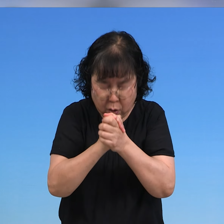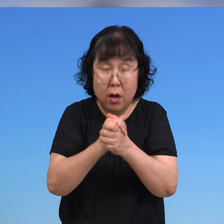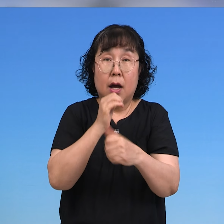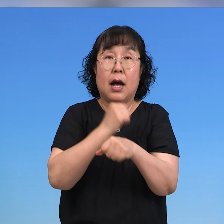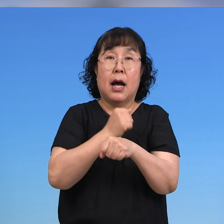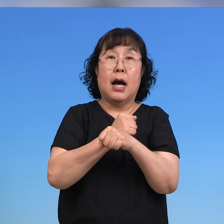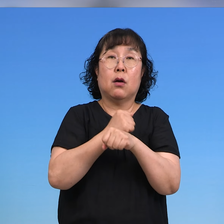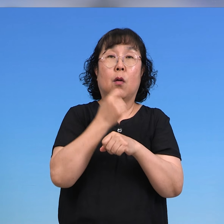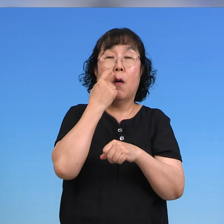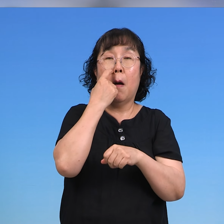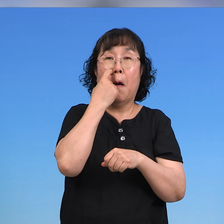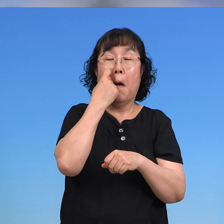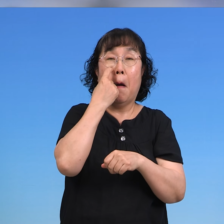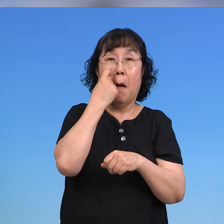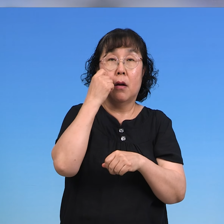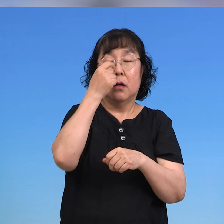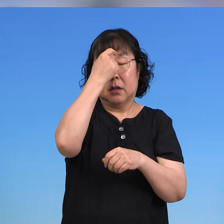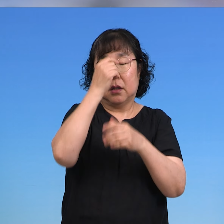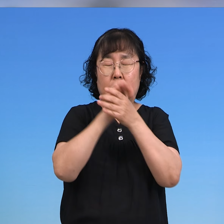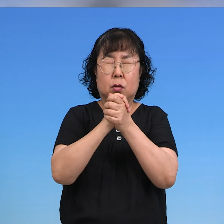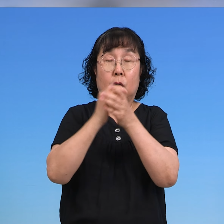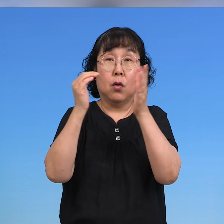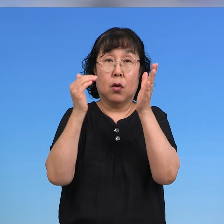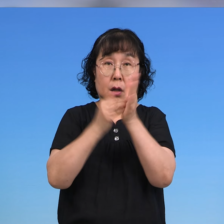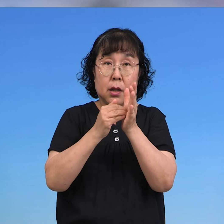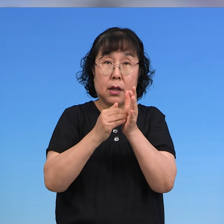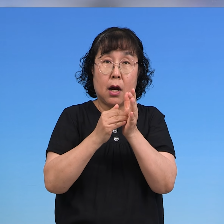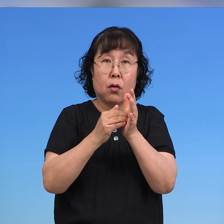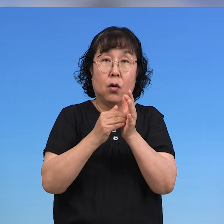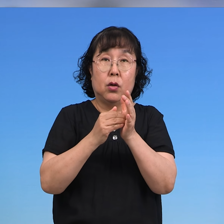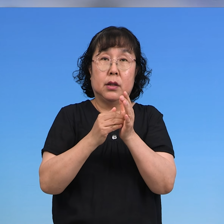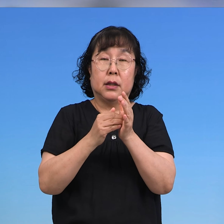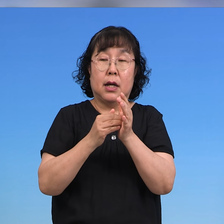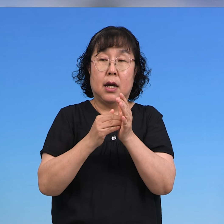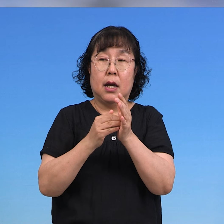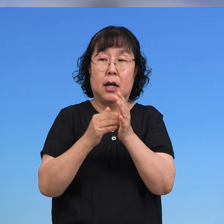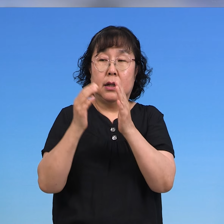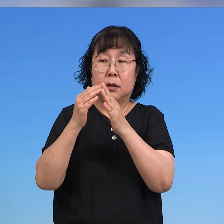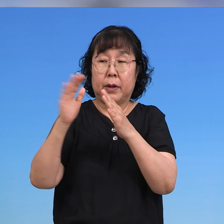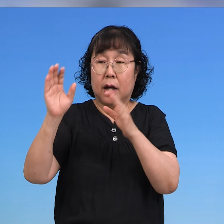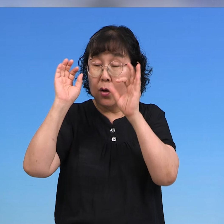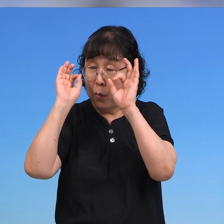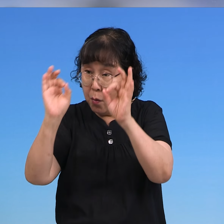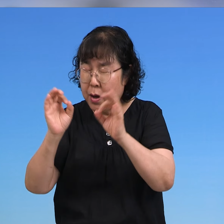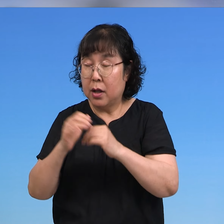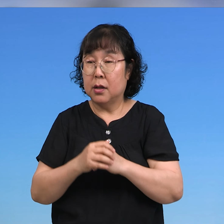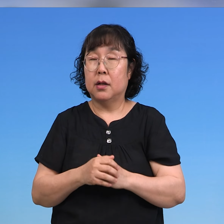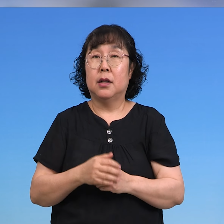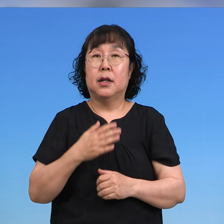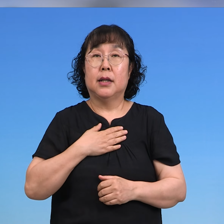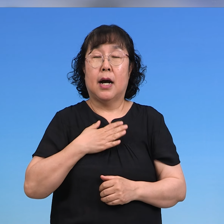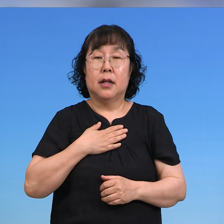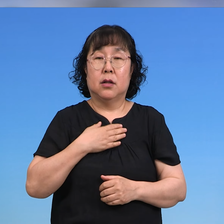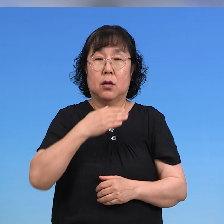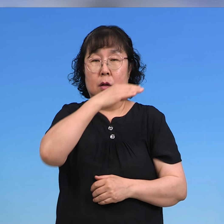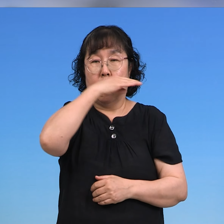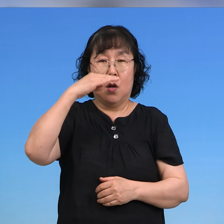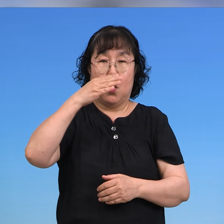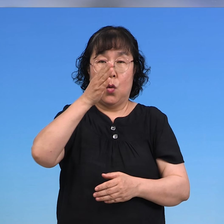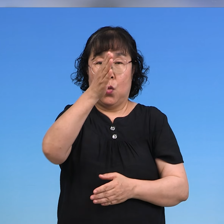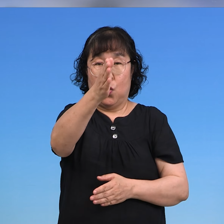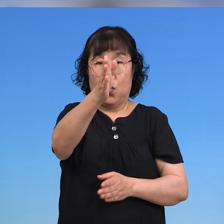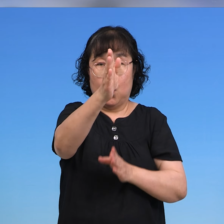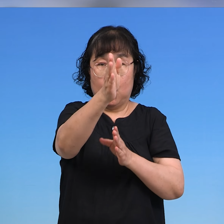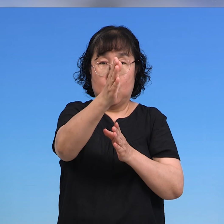얼마나 했는지 모르겠습니다. 기도가 끝나고 이제 성경책하고 내려가려고 보면은요. 진짜 웃겨요. 저는 지금 여기를 보고 성도님